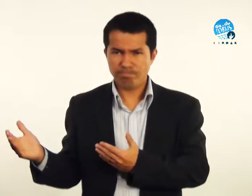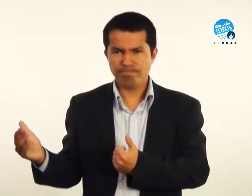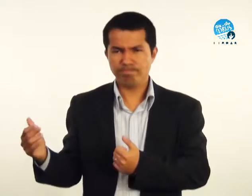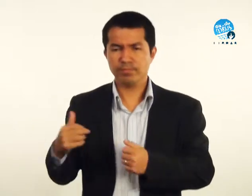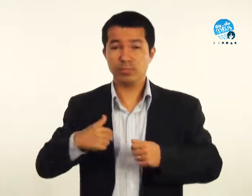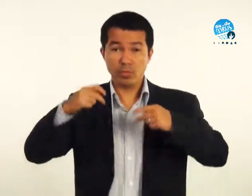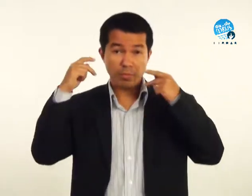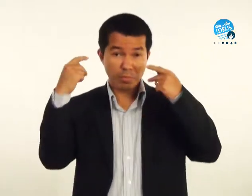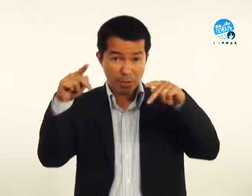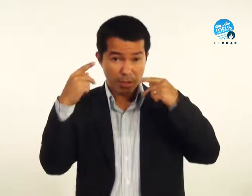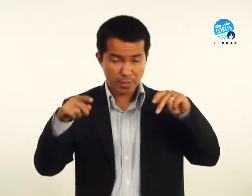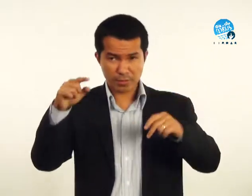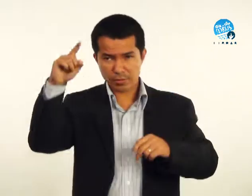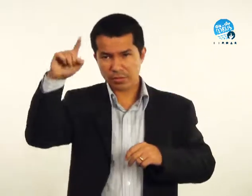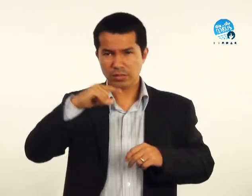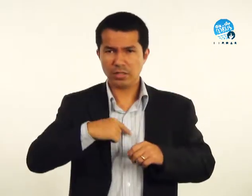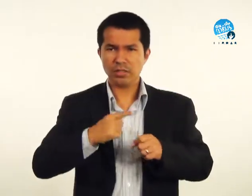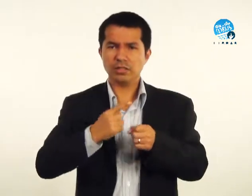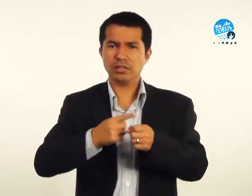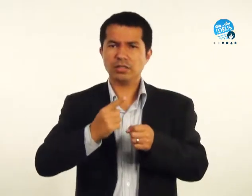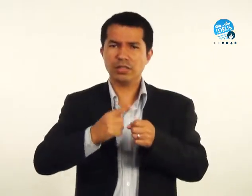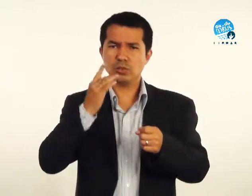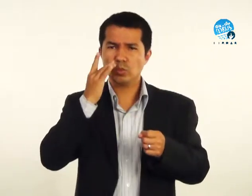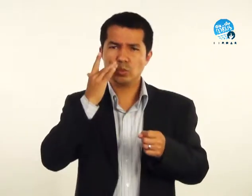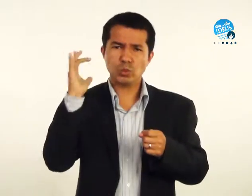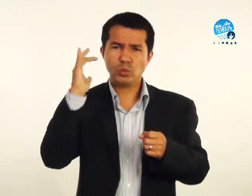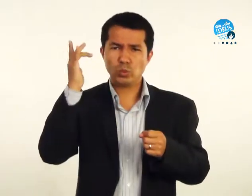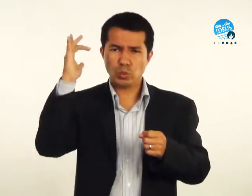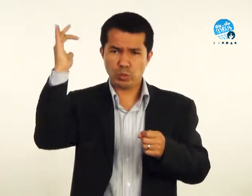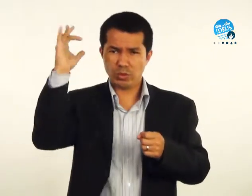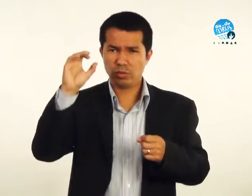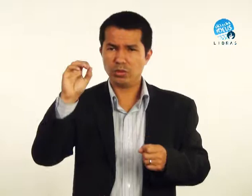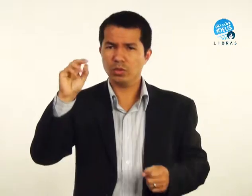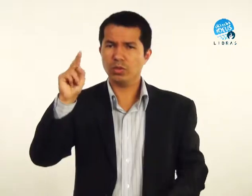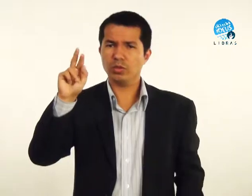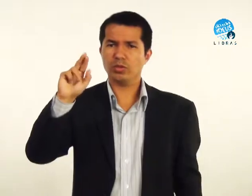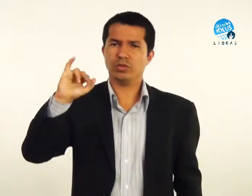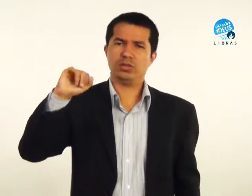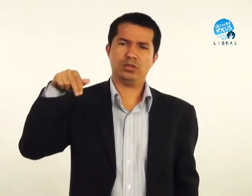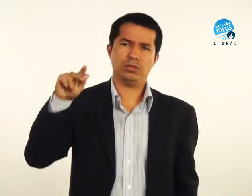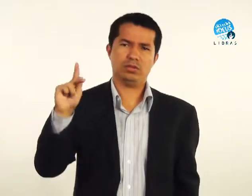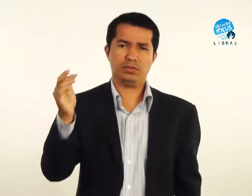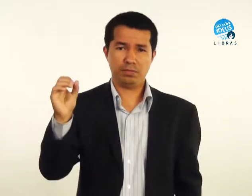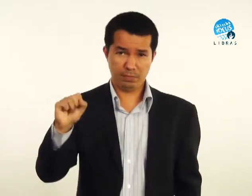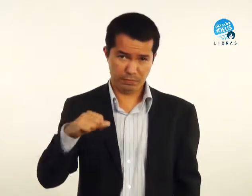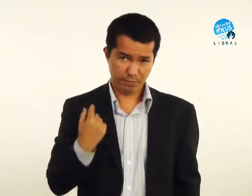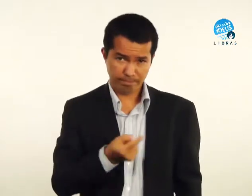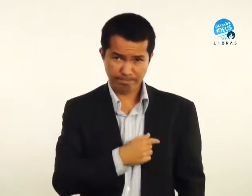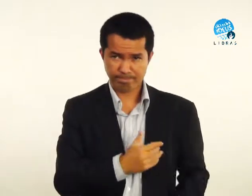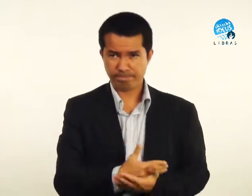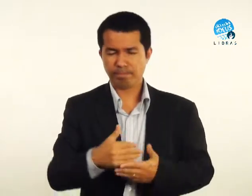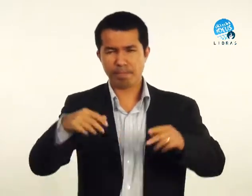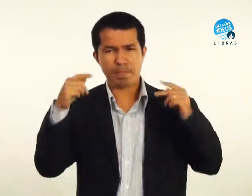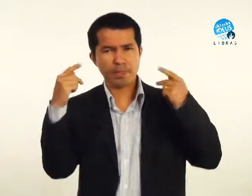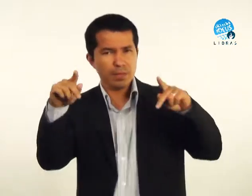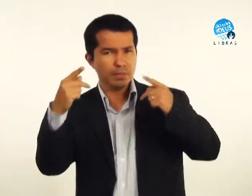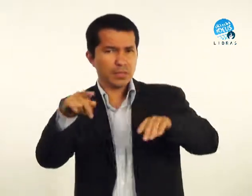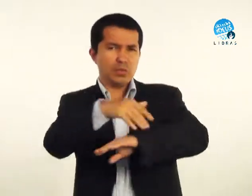para pregar no interior de São Paulo, na cidade de Ourinhos. E lá na cidade de Ourinhos, nós começamos a pregar na